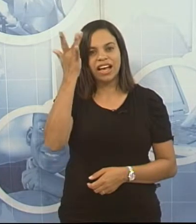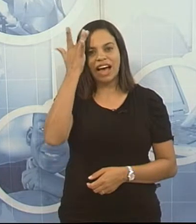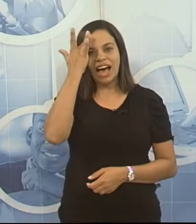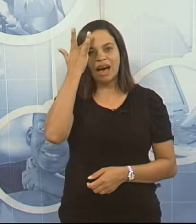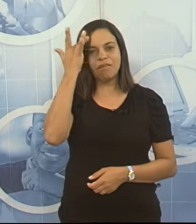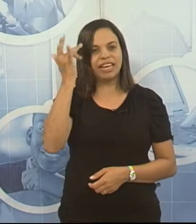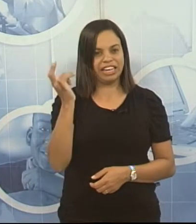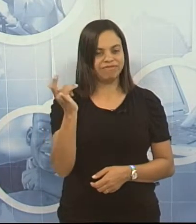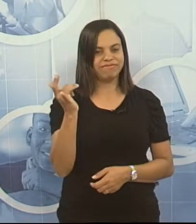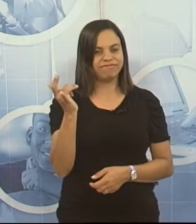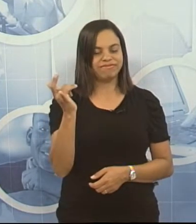Amanhã.